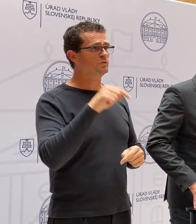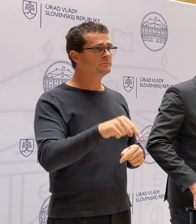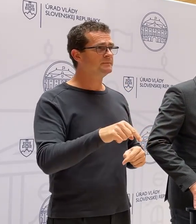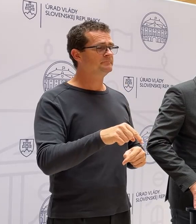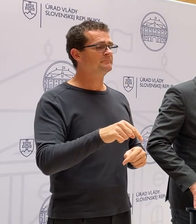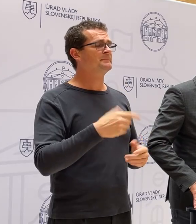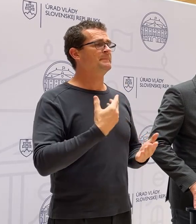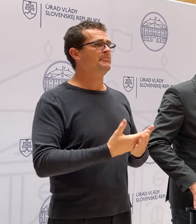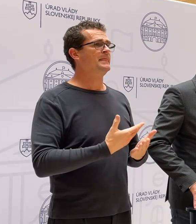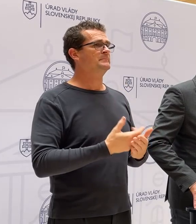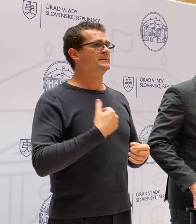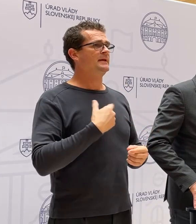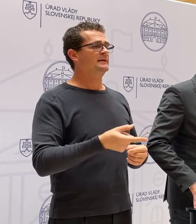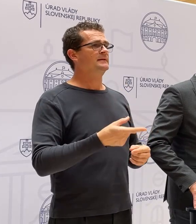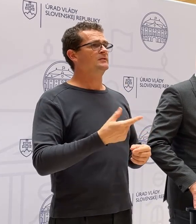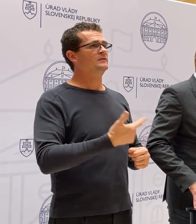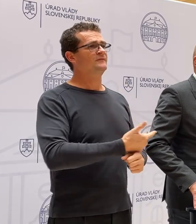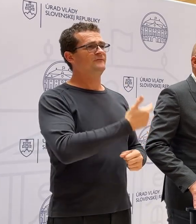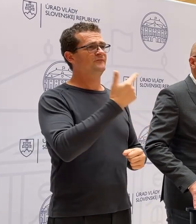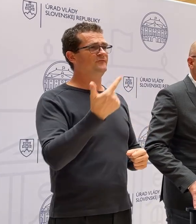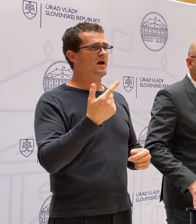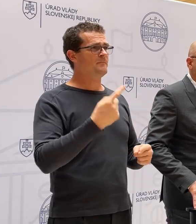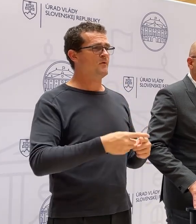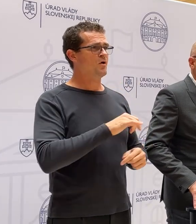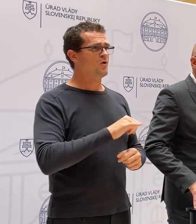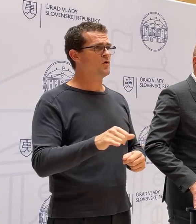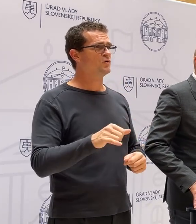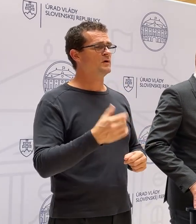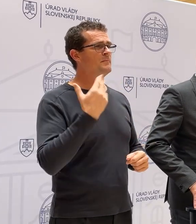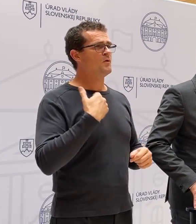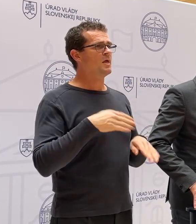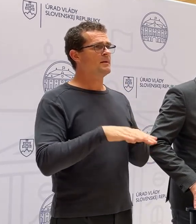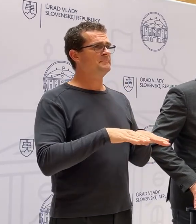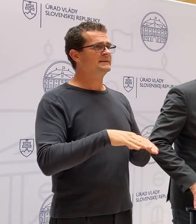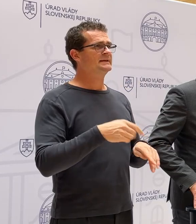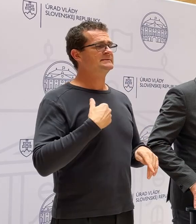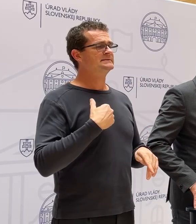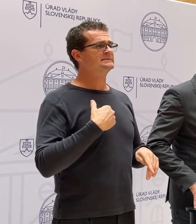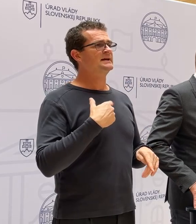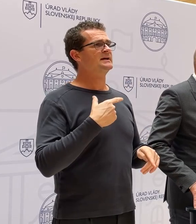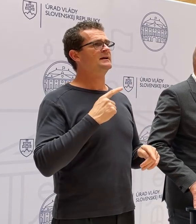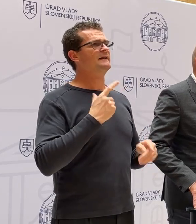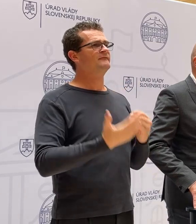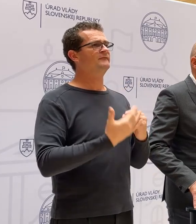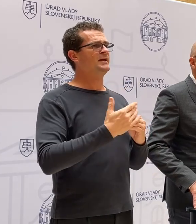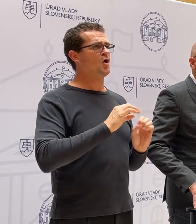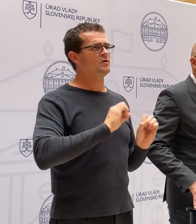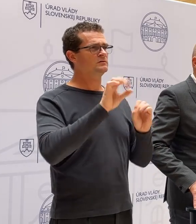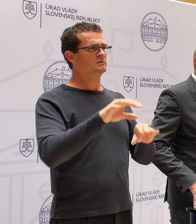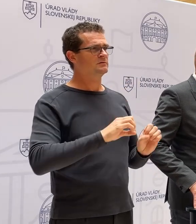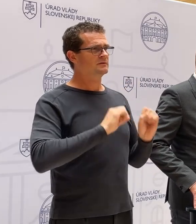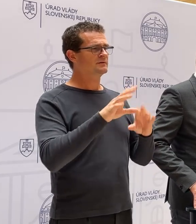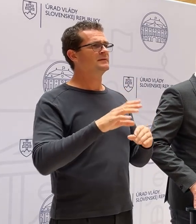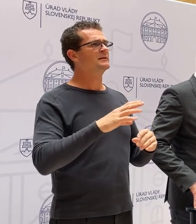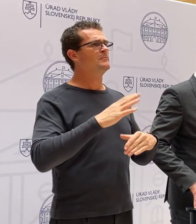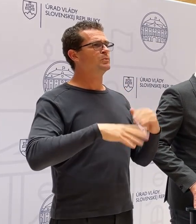a preto vlastne celé 2,5 roka, čo som bol ministrom, tak tlačíme všetko na východ, budujeme